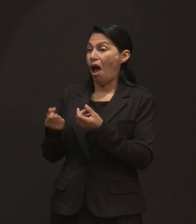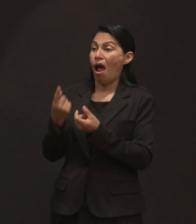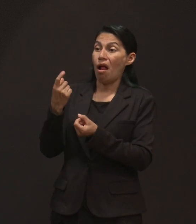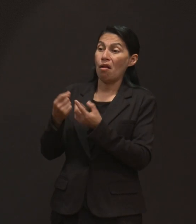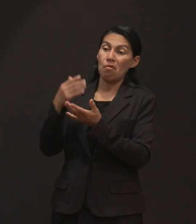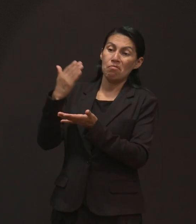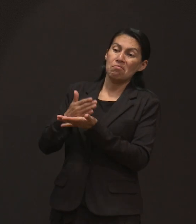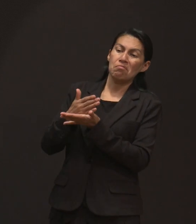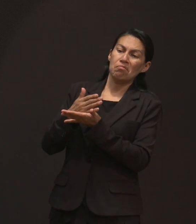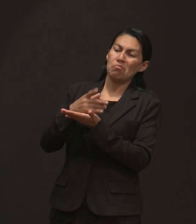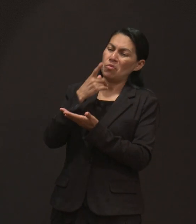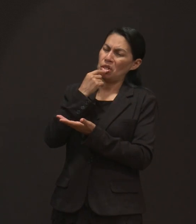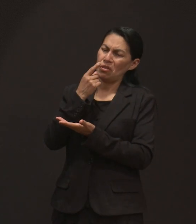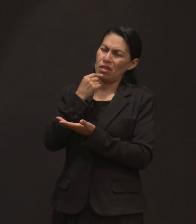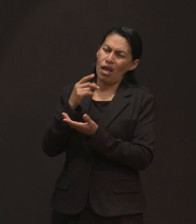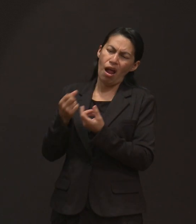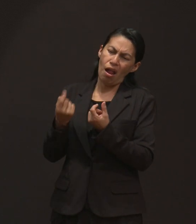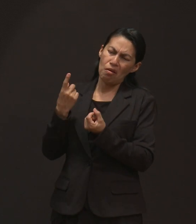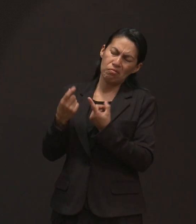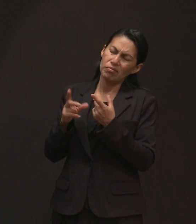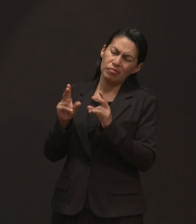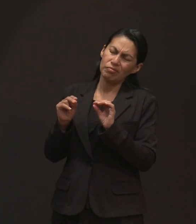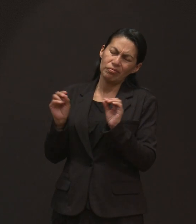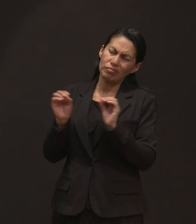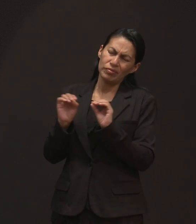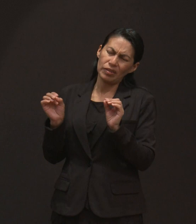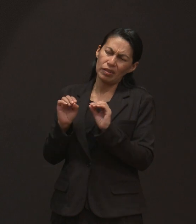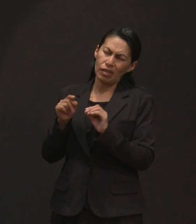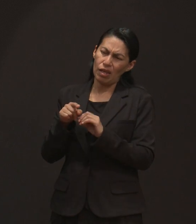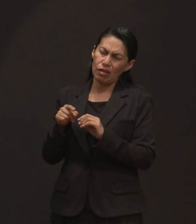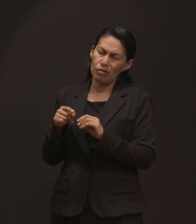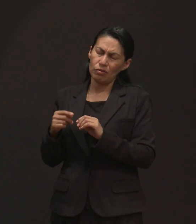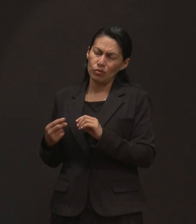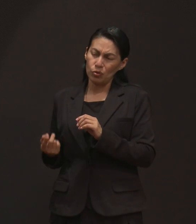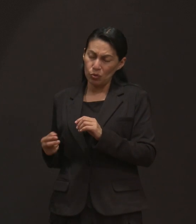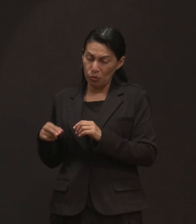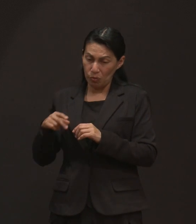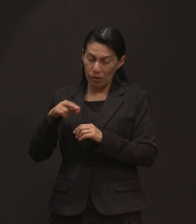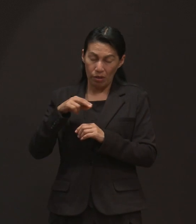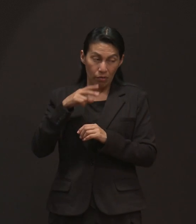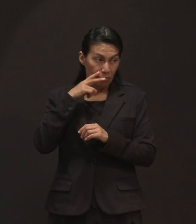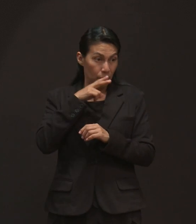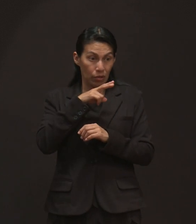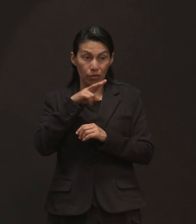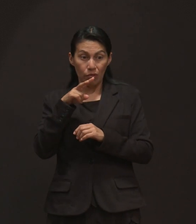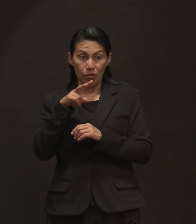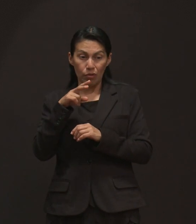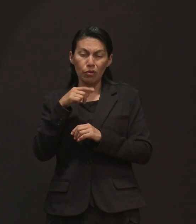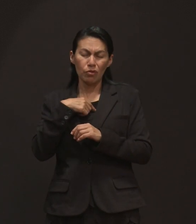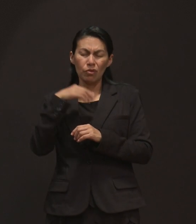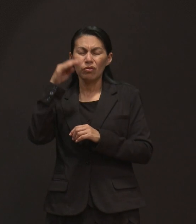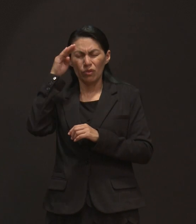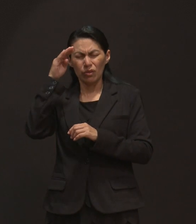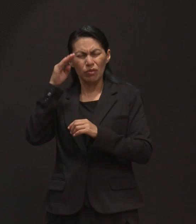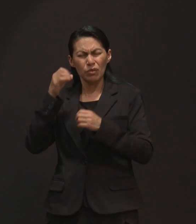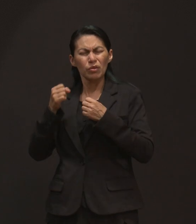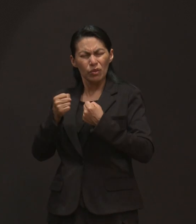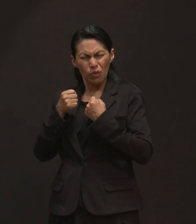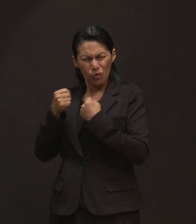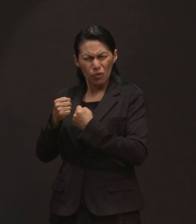los impidiera, la policía o algo así, sino más que nada fue pues la presencia de